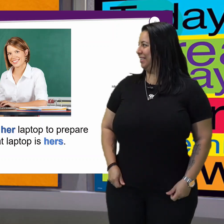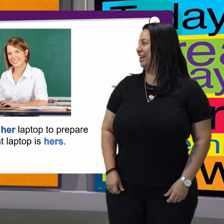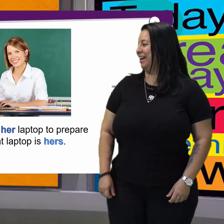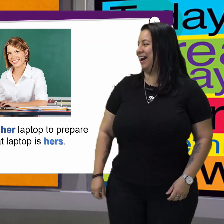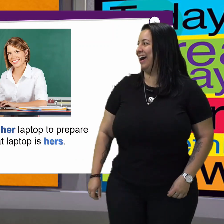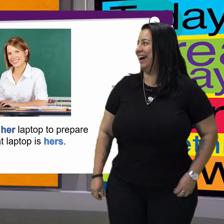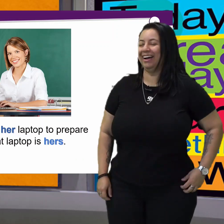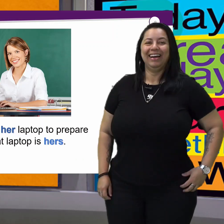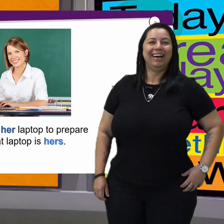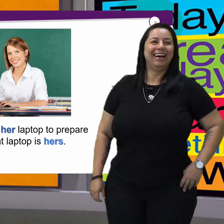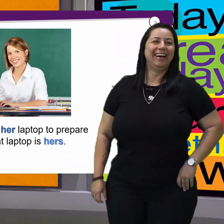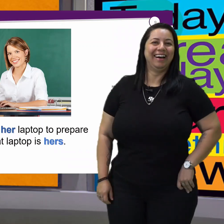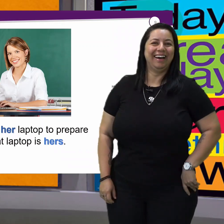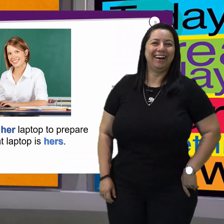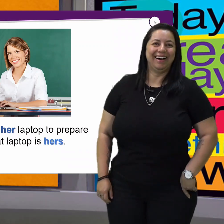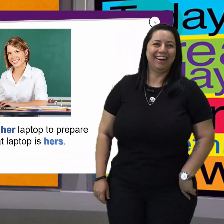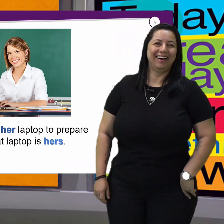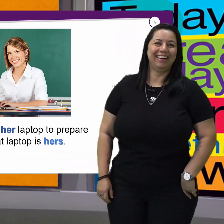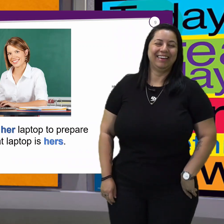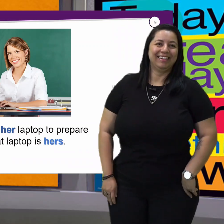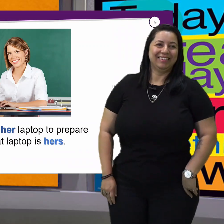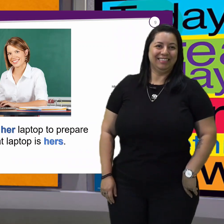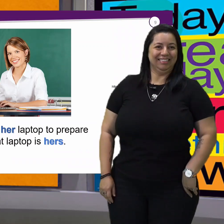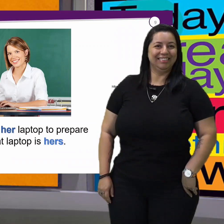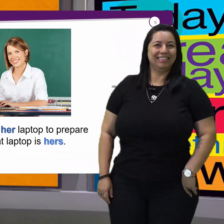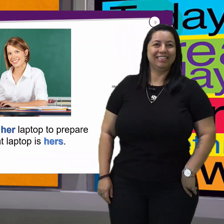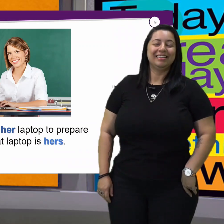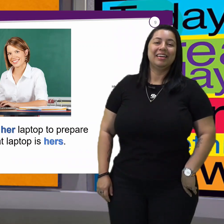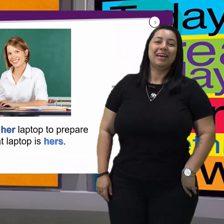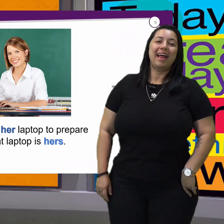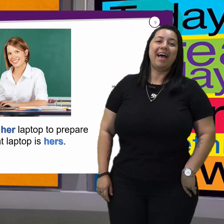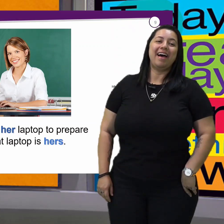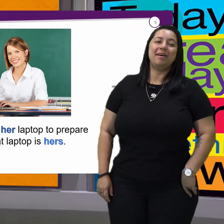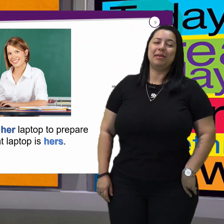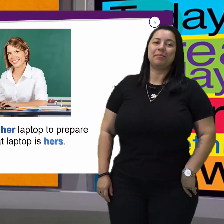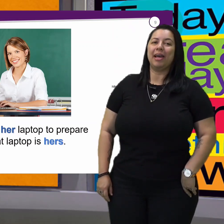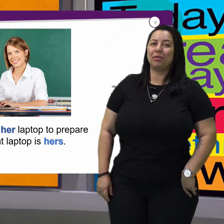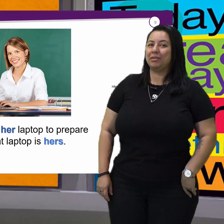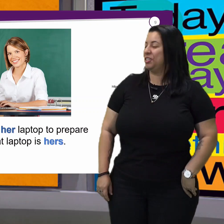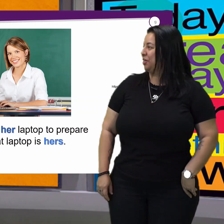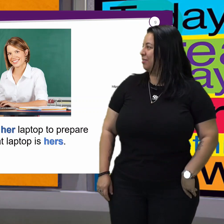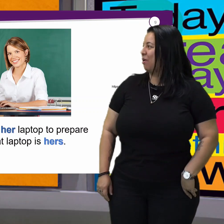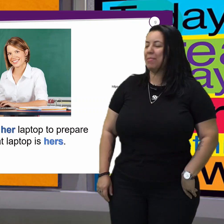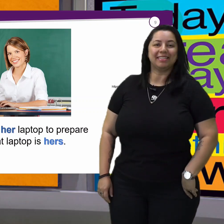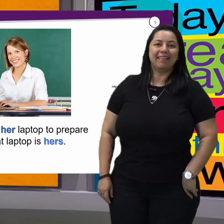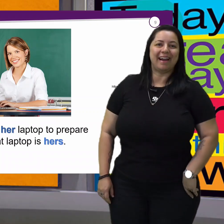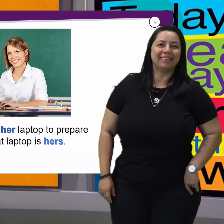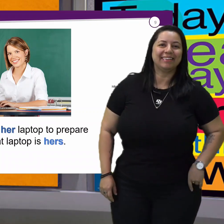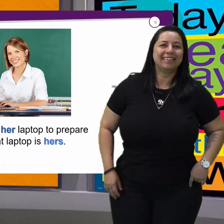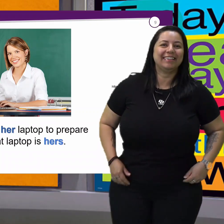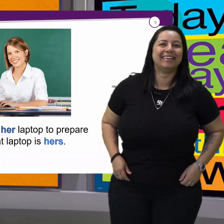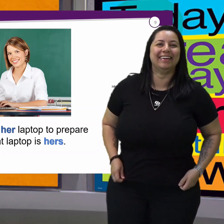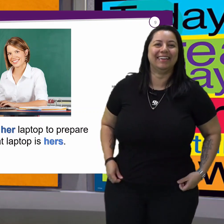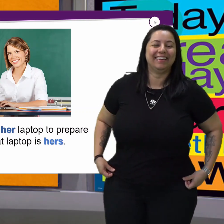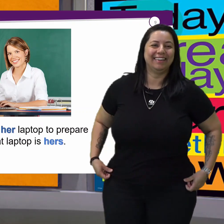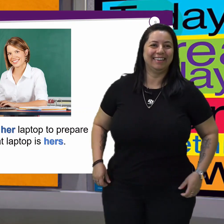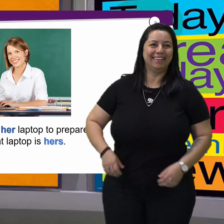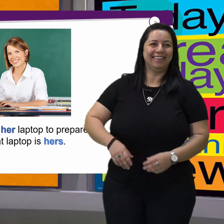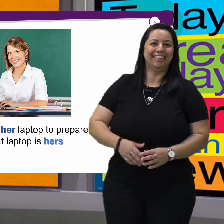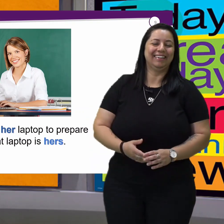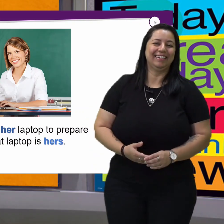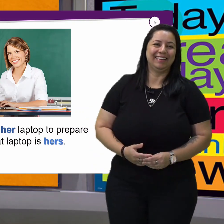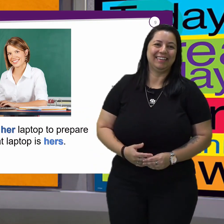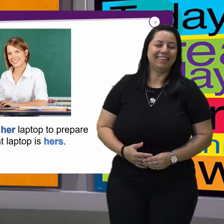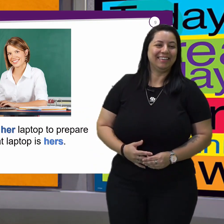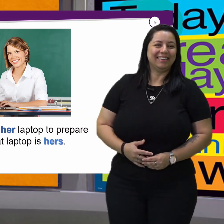aqui. A gente simplesmente usa isso aqui, a gente se entende, mas... Né? Porque a gente deu uma brasileirada. Deu, aí mudou um